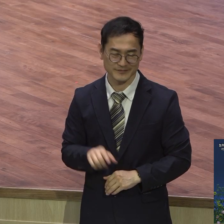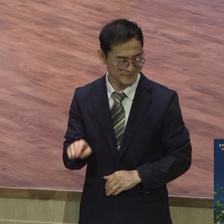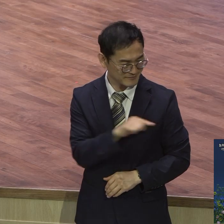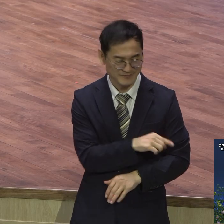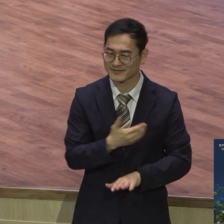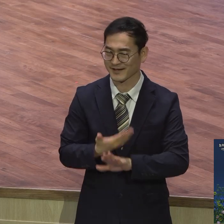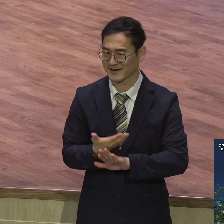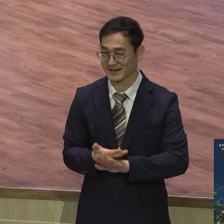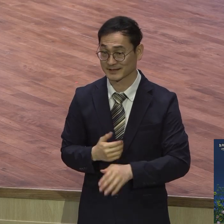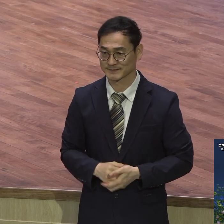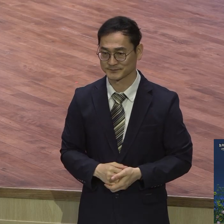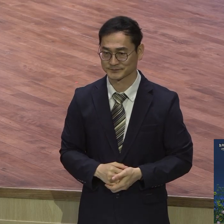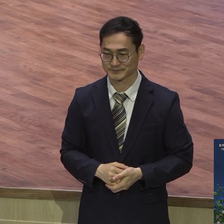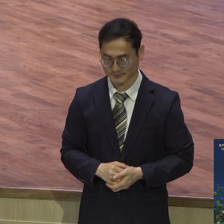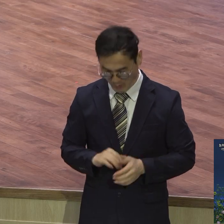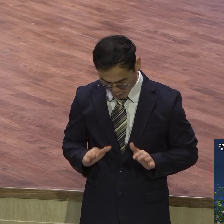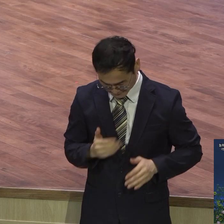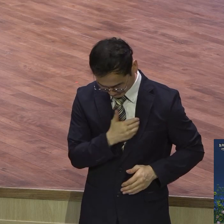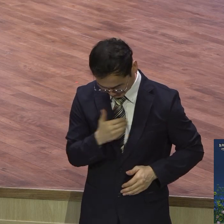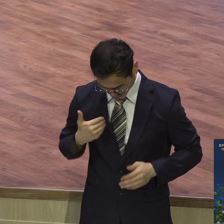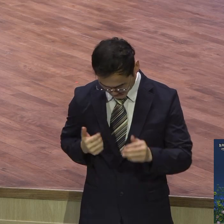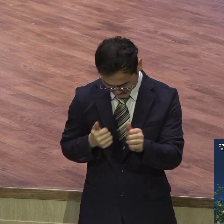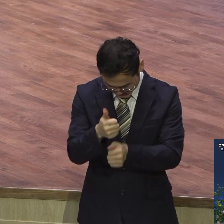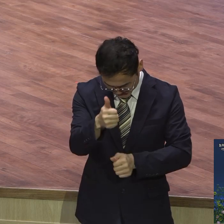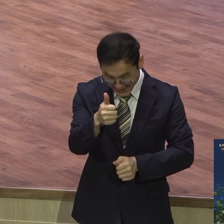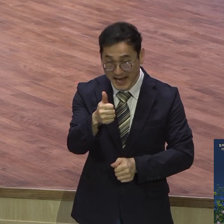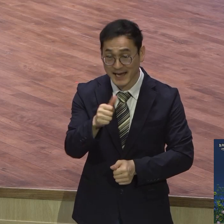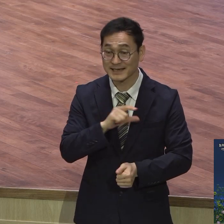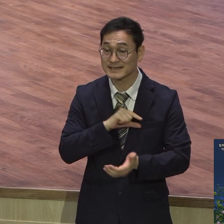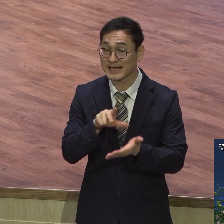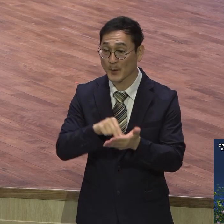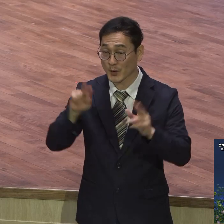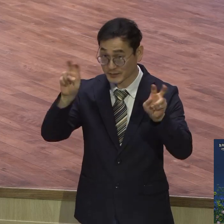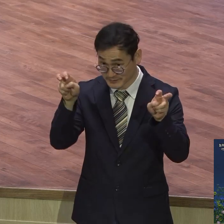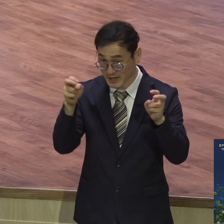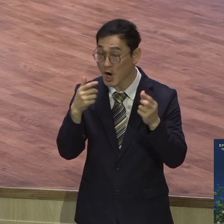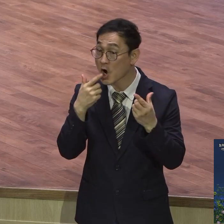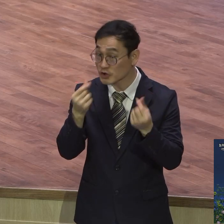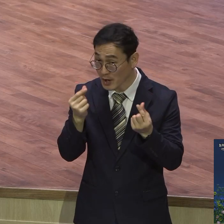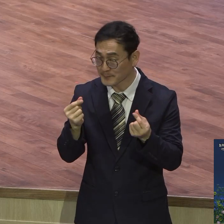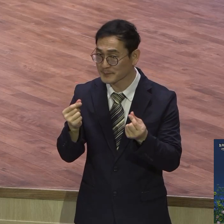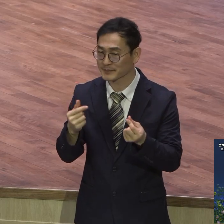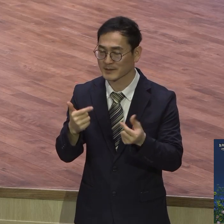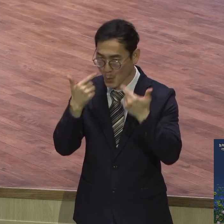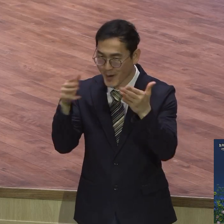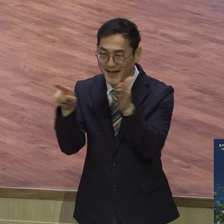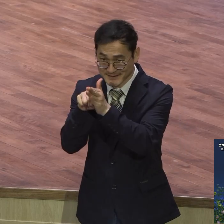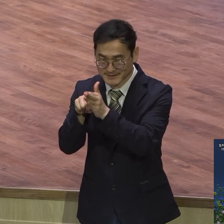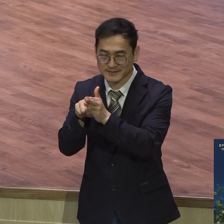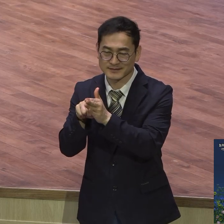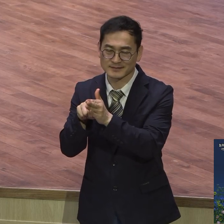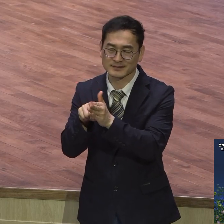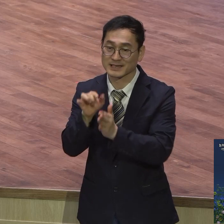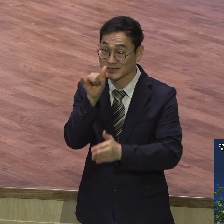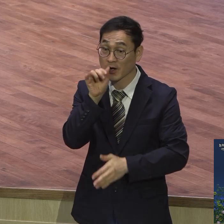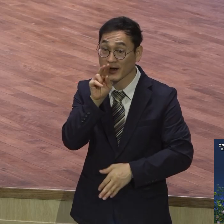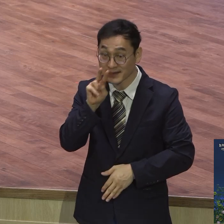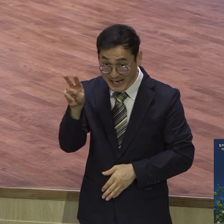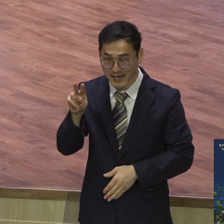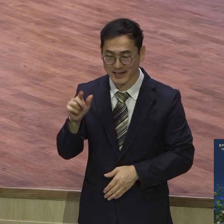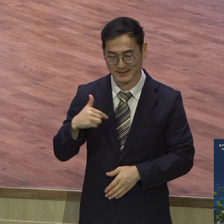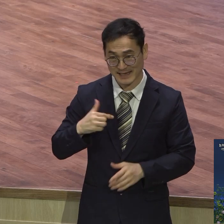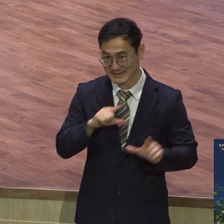제목처럼 능히 이기리라는 이 승리의 확실을 가지고 있어야 이 삶이